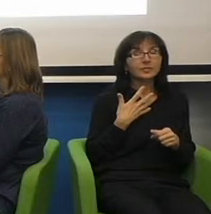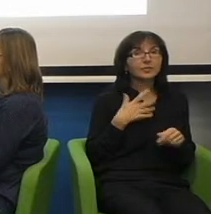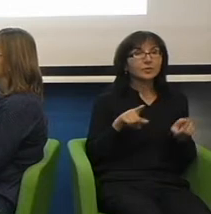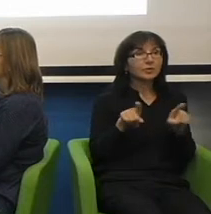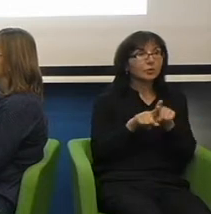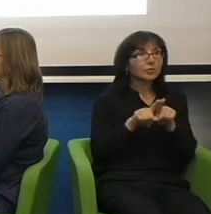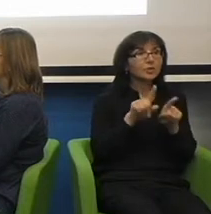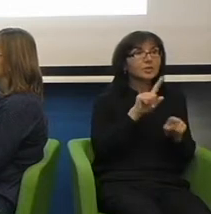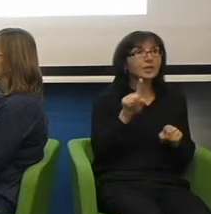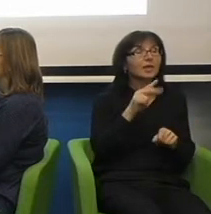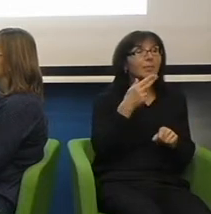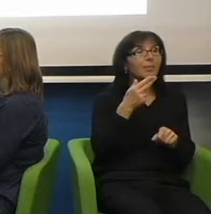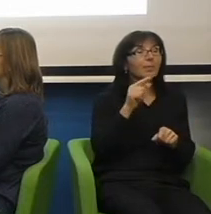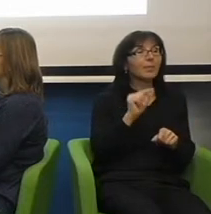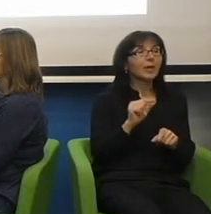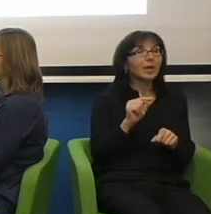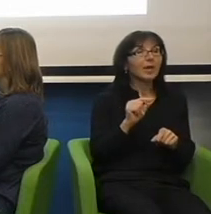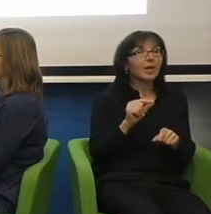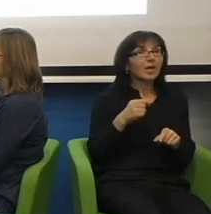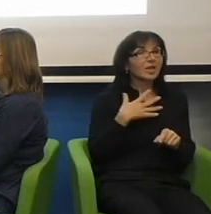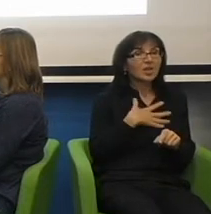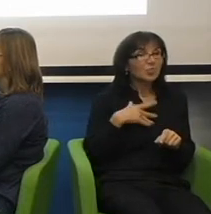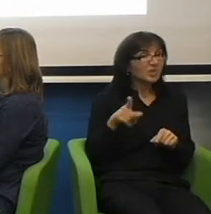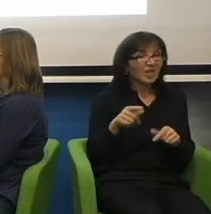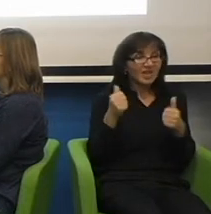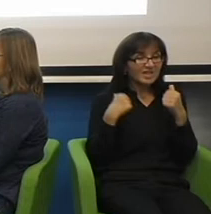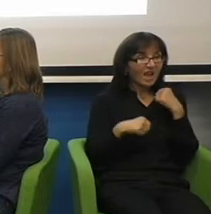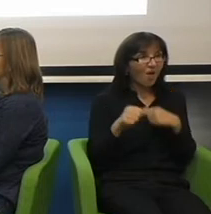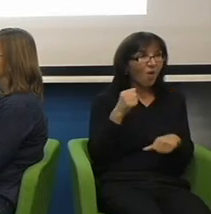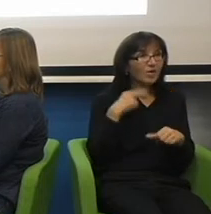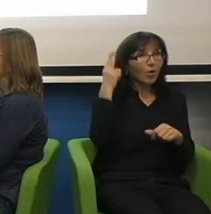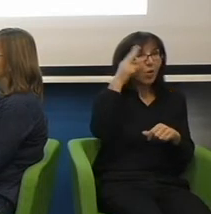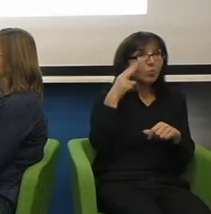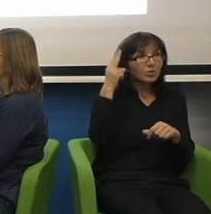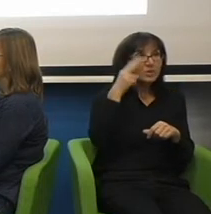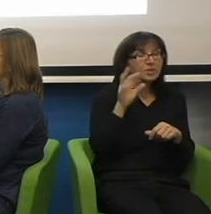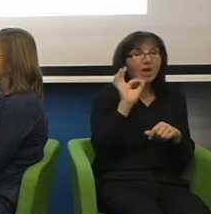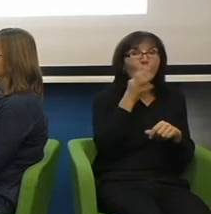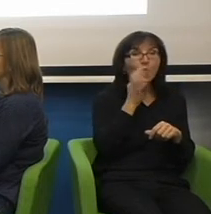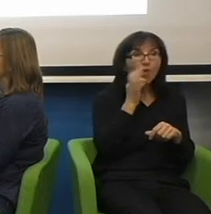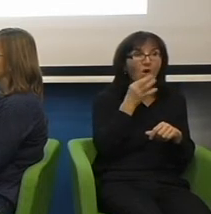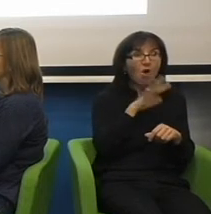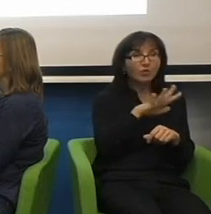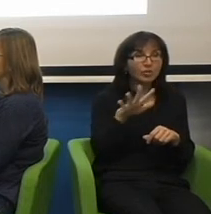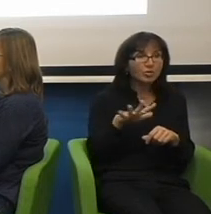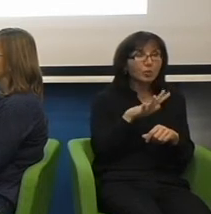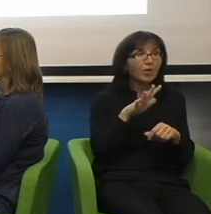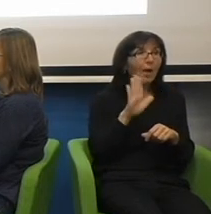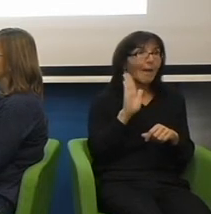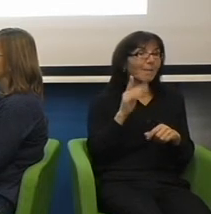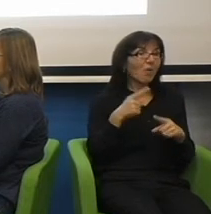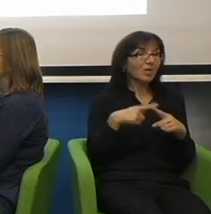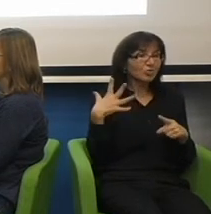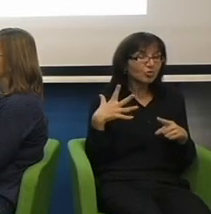również ZMP nie tolerowało takich zachowań. Czyli komunistyczna młodzieżówka miała bardzo surowe